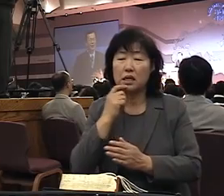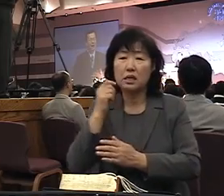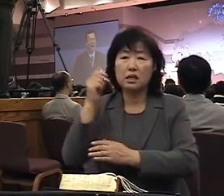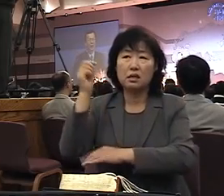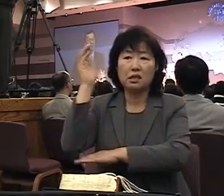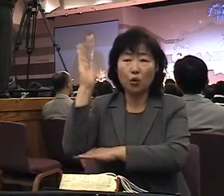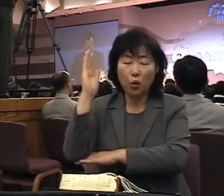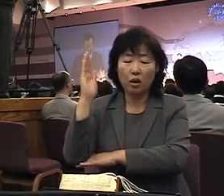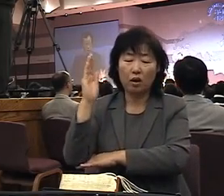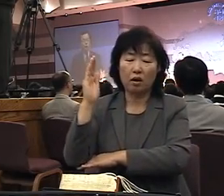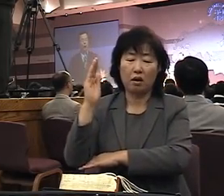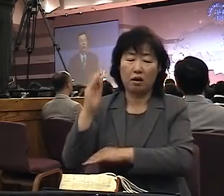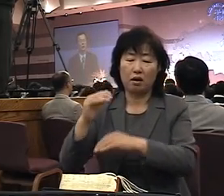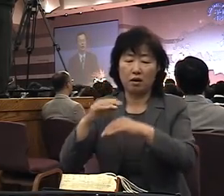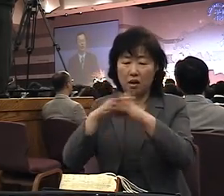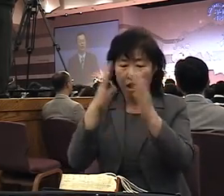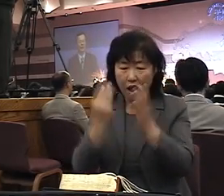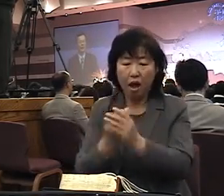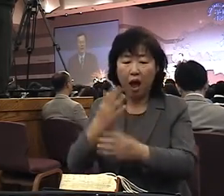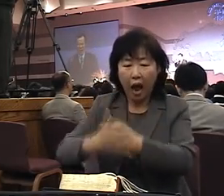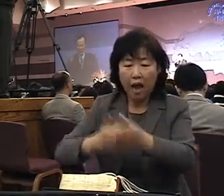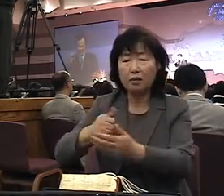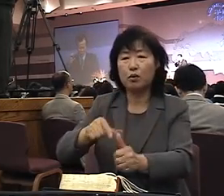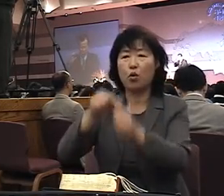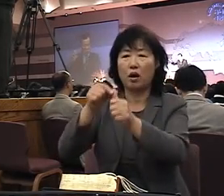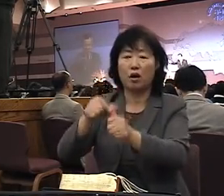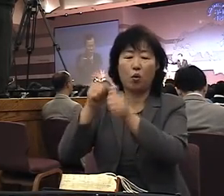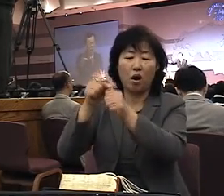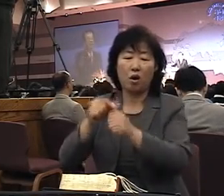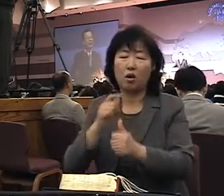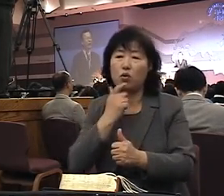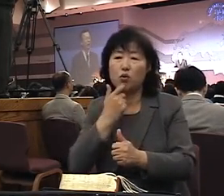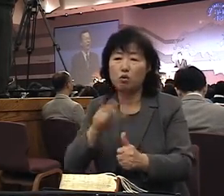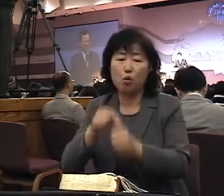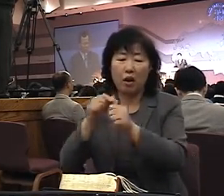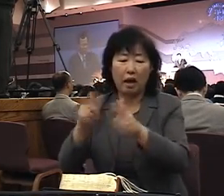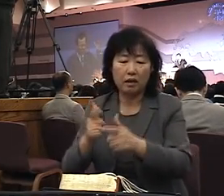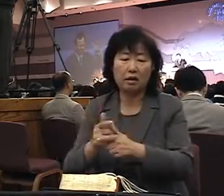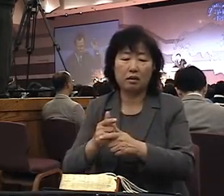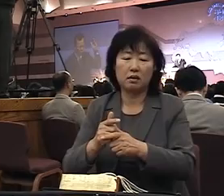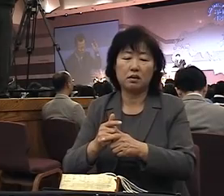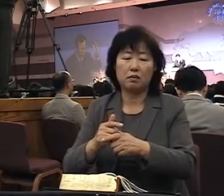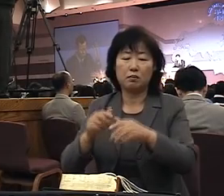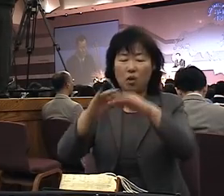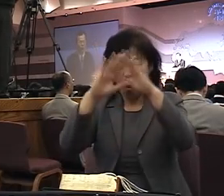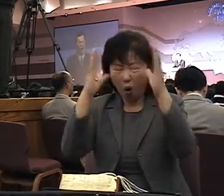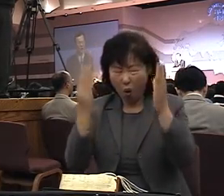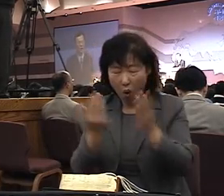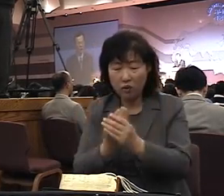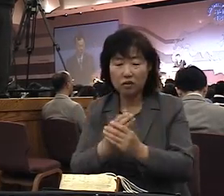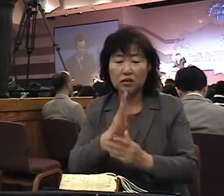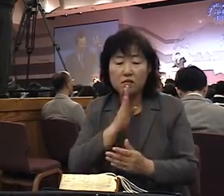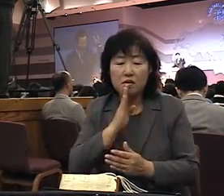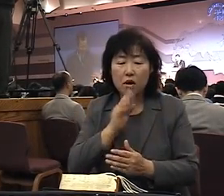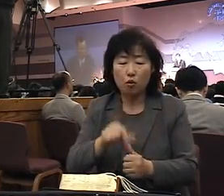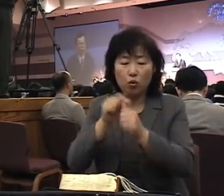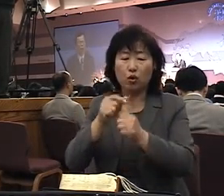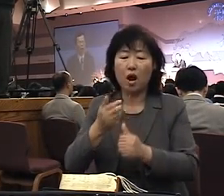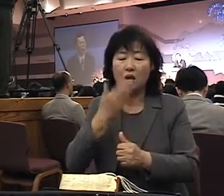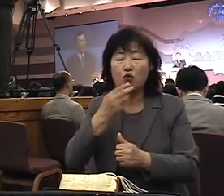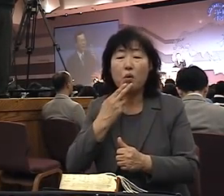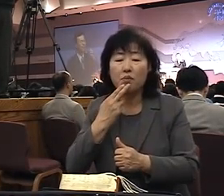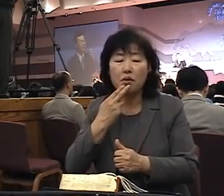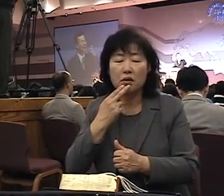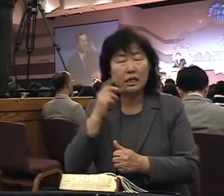요셉이 구하는 게 아니에요. 하나님이 구하신다는 겁니다. 하나님께서 전적인 은혜로 정말 구속할 수 없는, 상상할